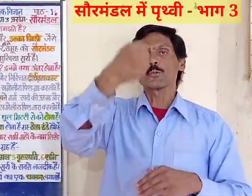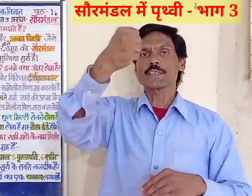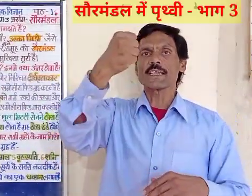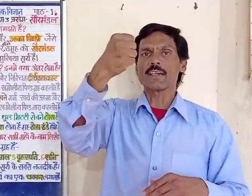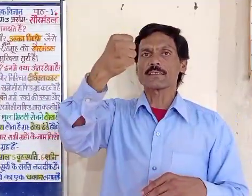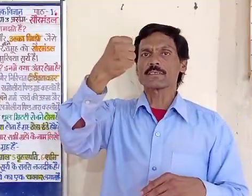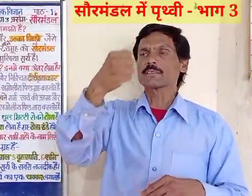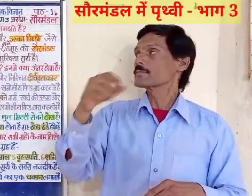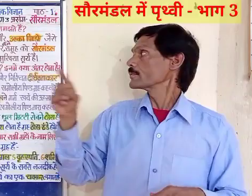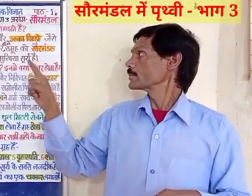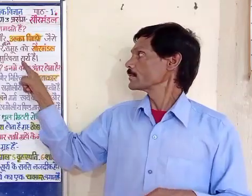मुखिया